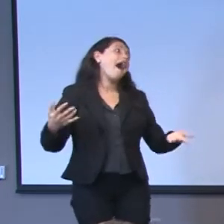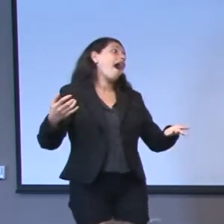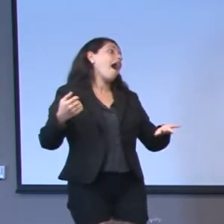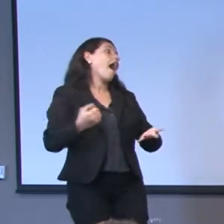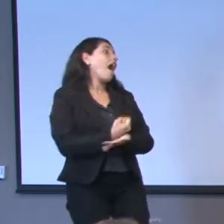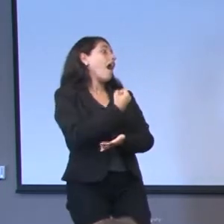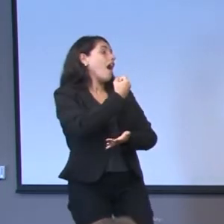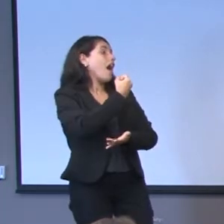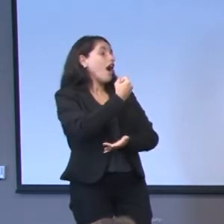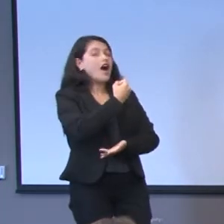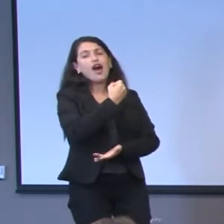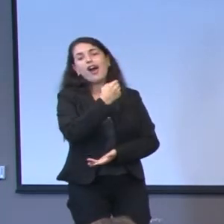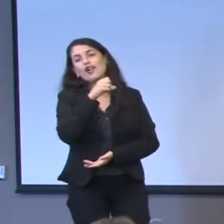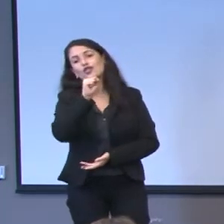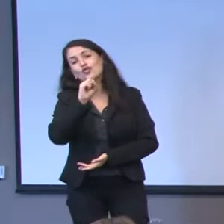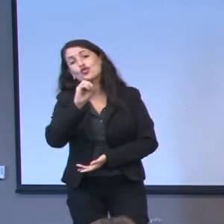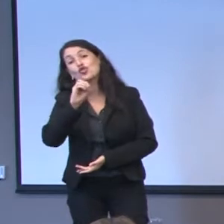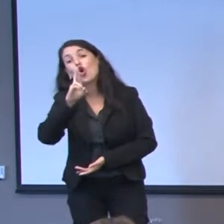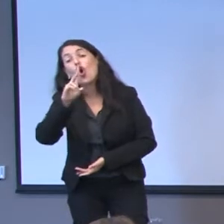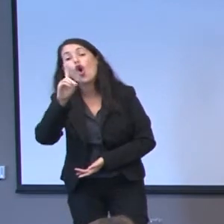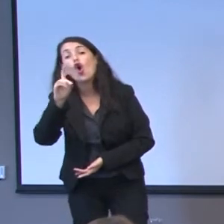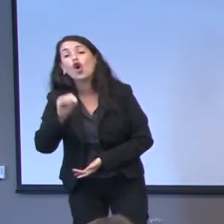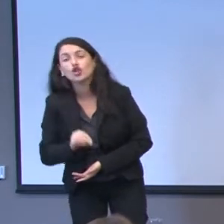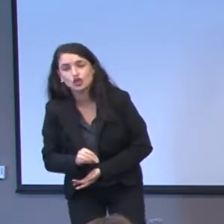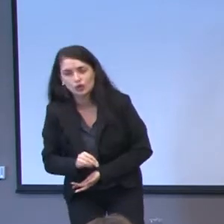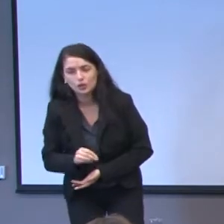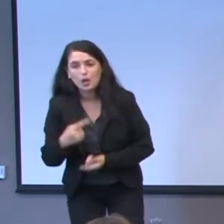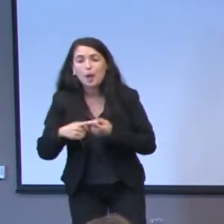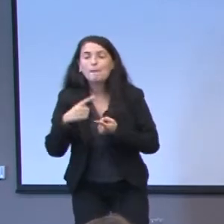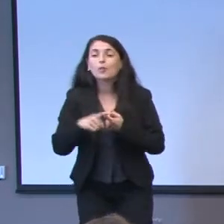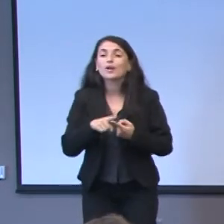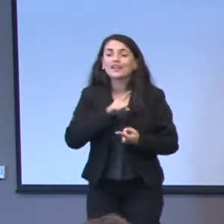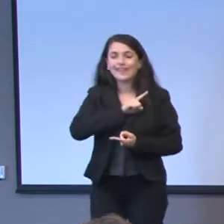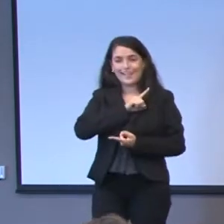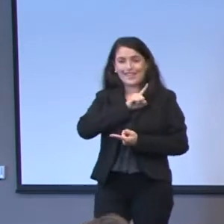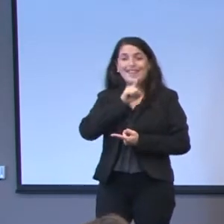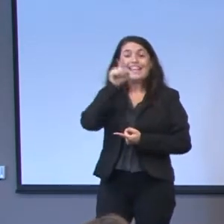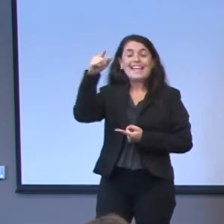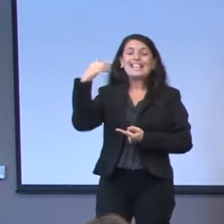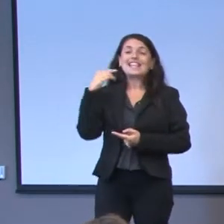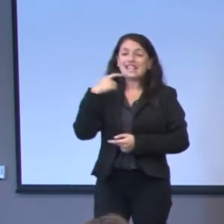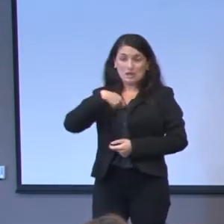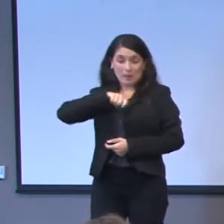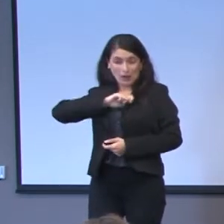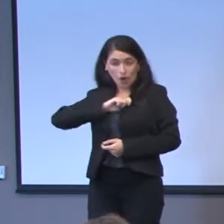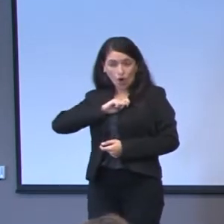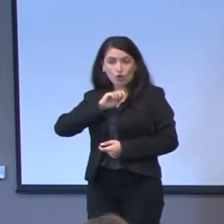sordos, porque surdo é canhoto em espanhol. Fala sordos.